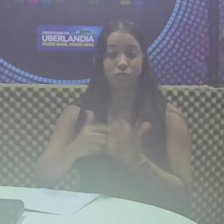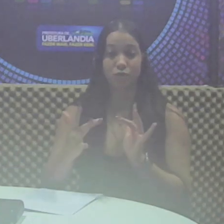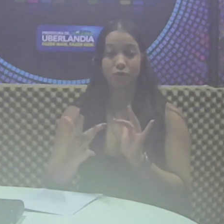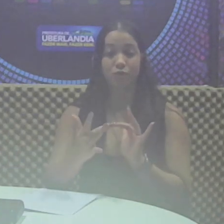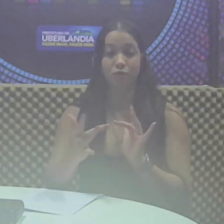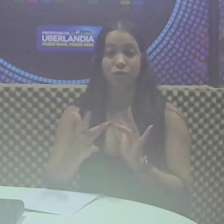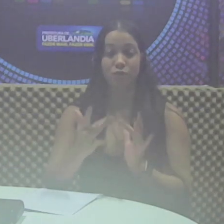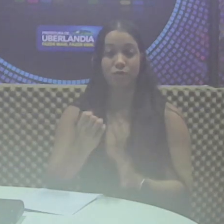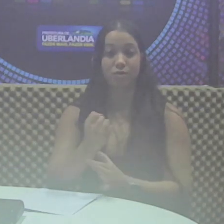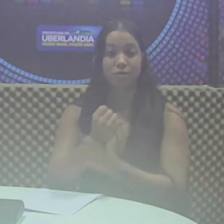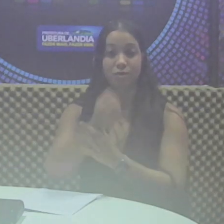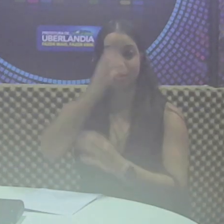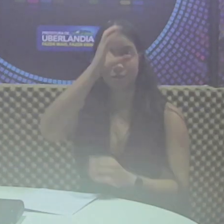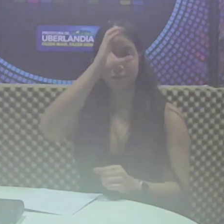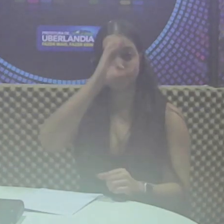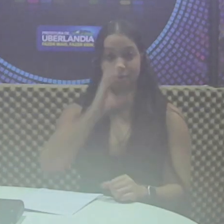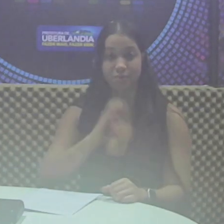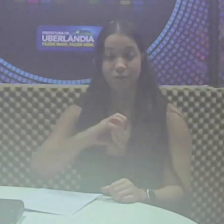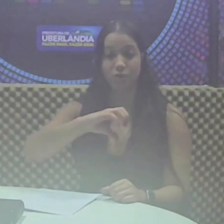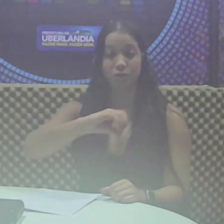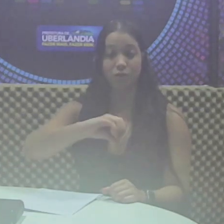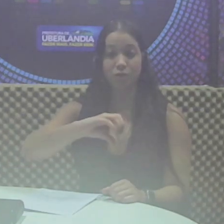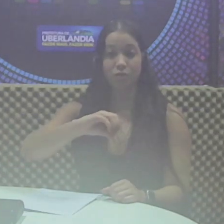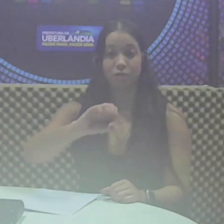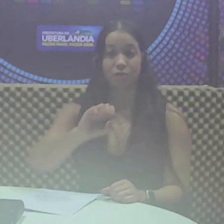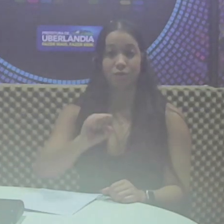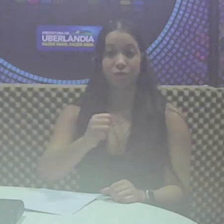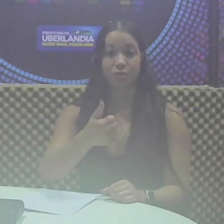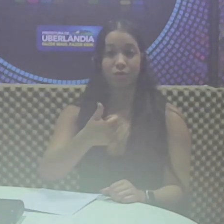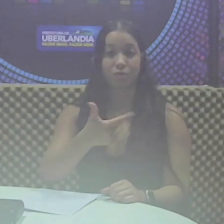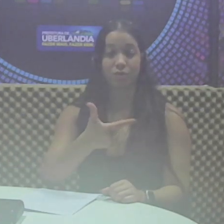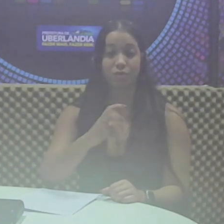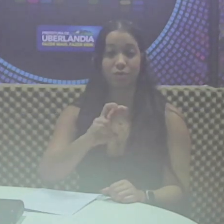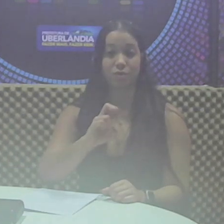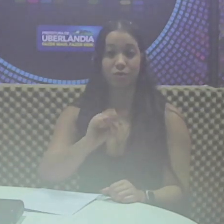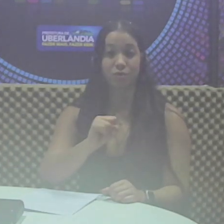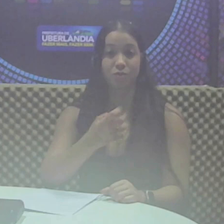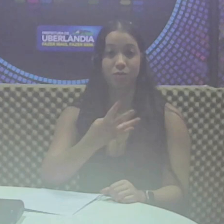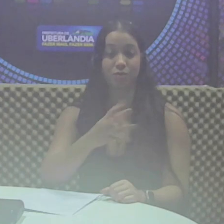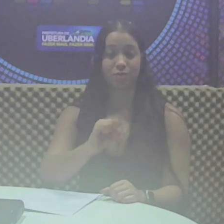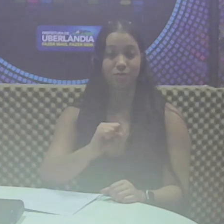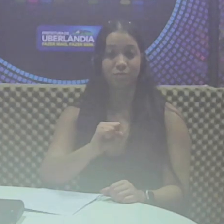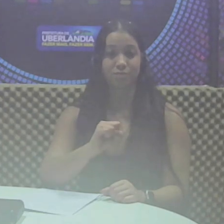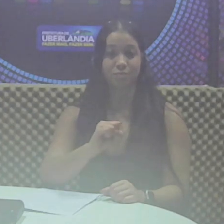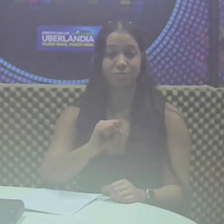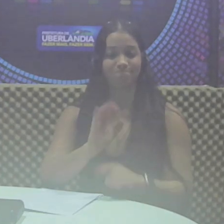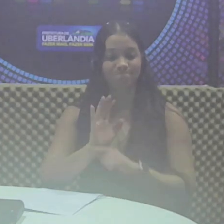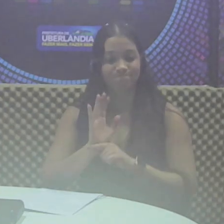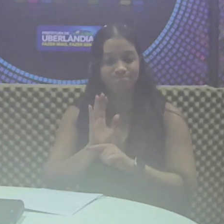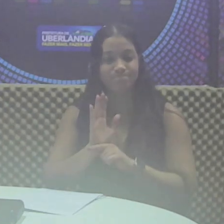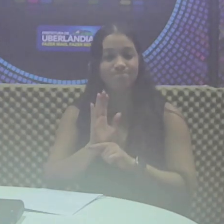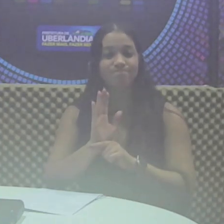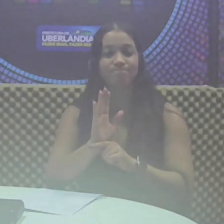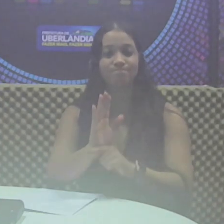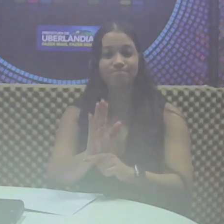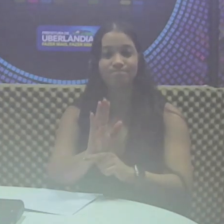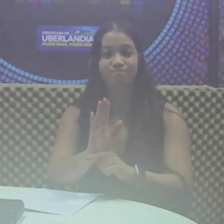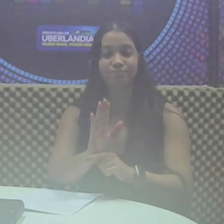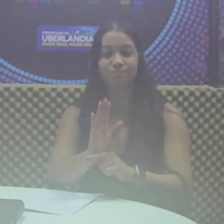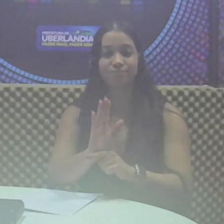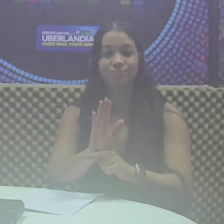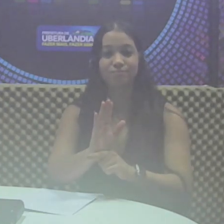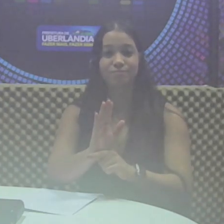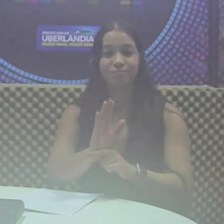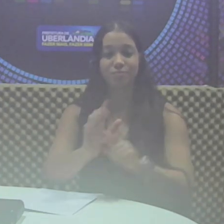contato com a Defesa Civil 99812 5848. Sua ajuda faz muita diferença.